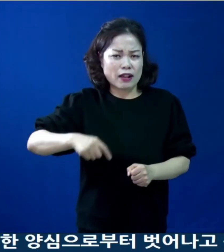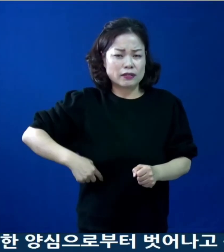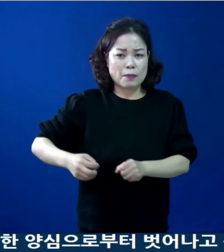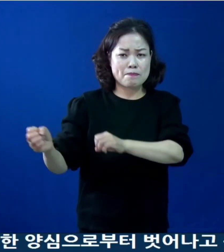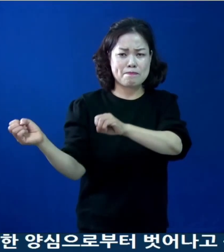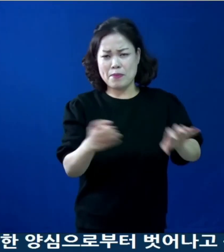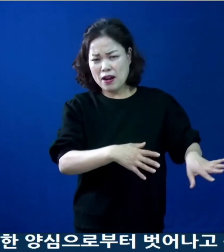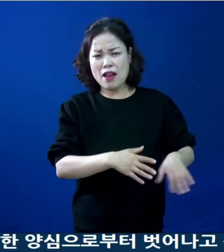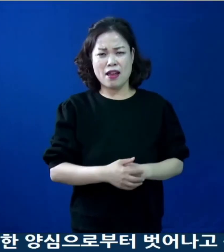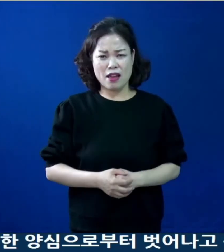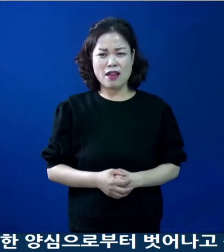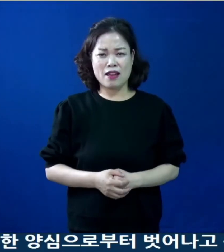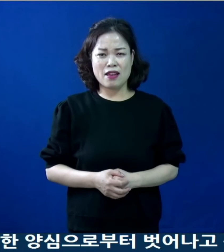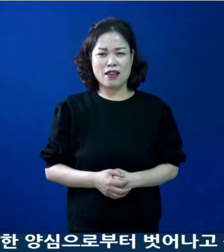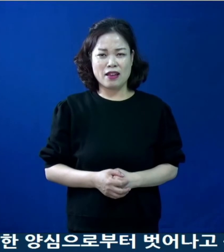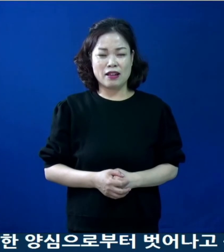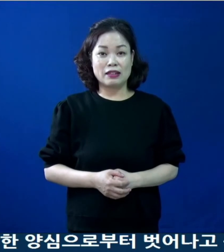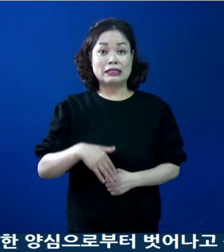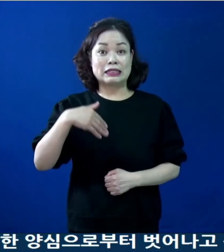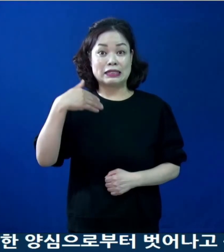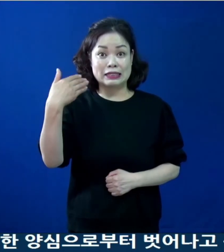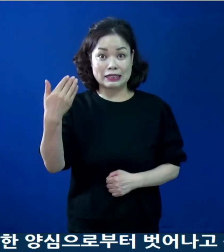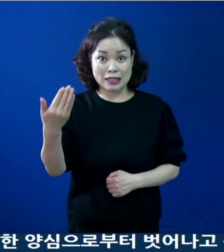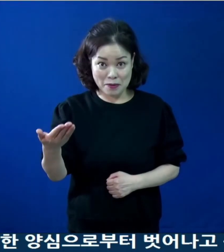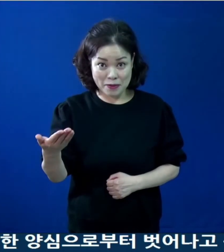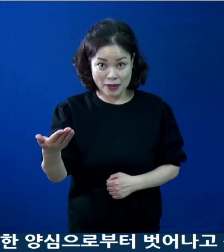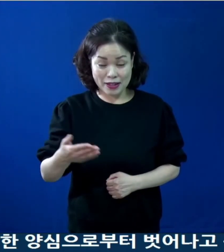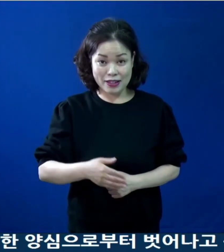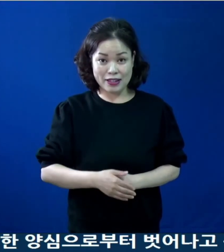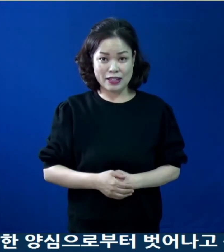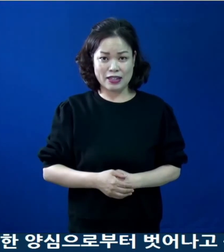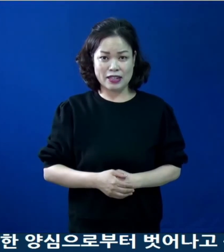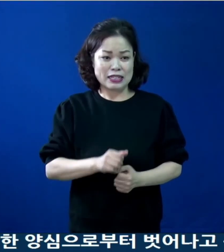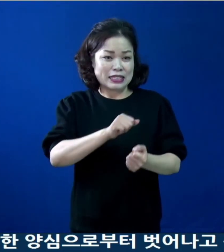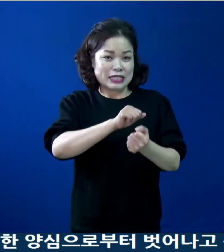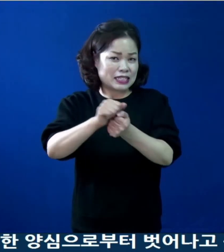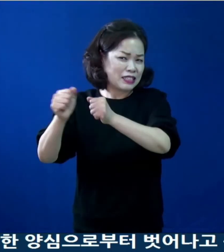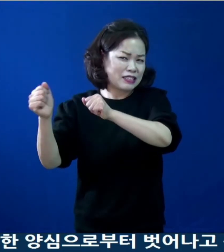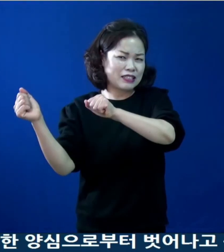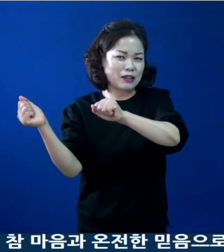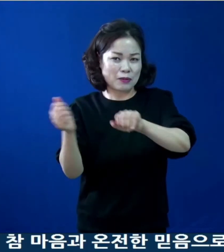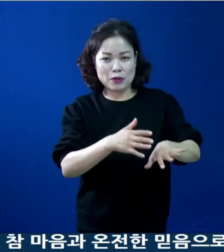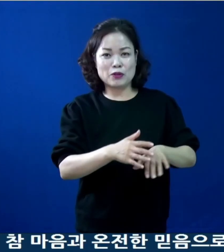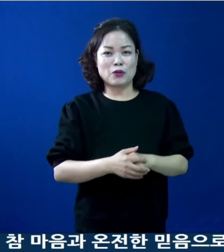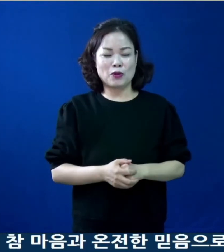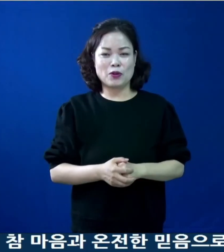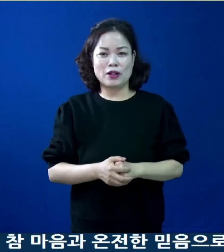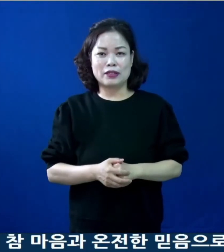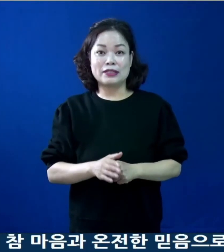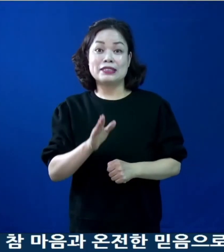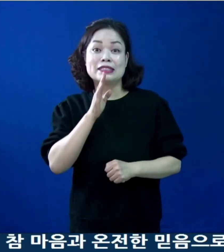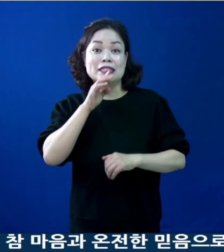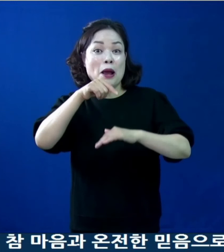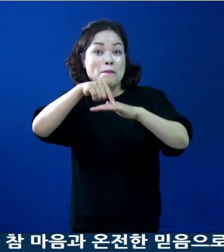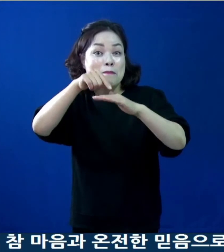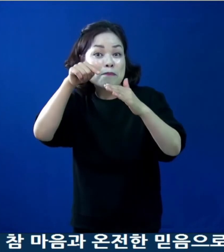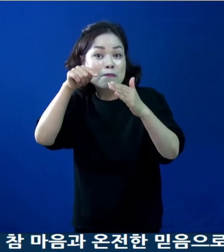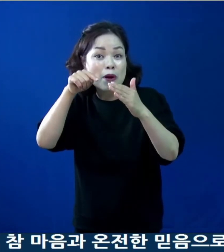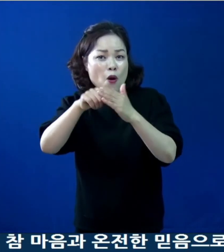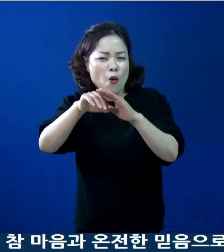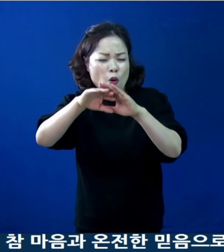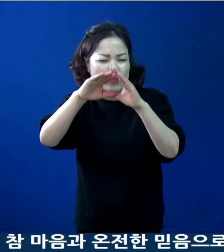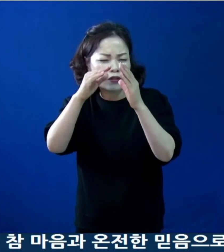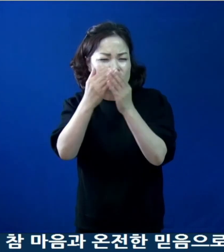벗어버리고 그 다음에 씻어내고 참 마음과